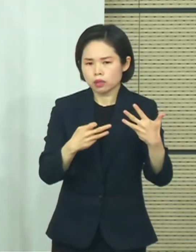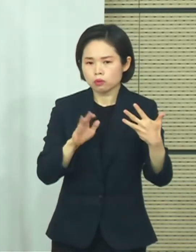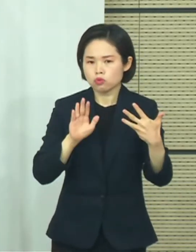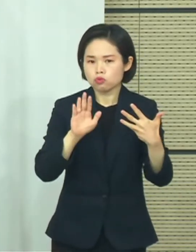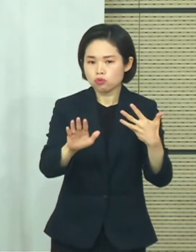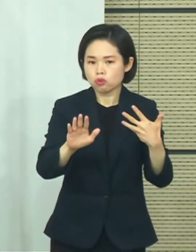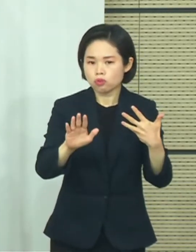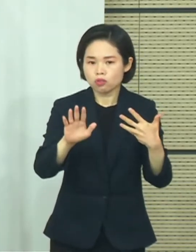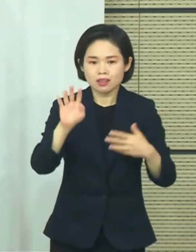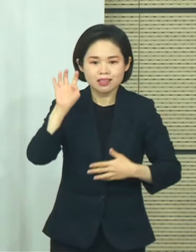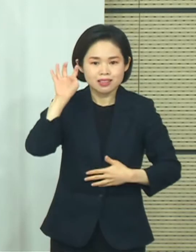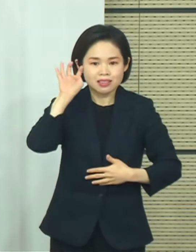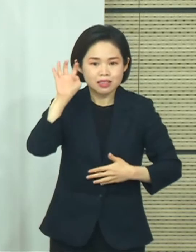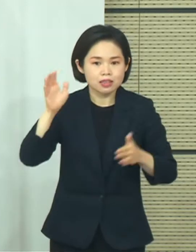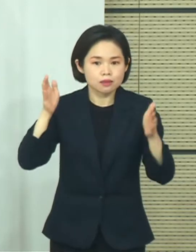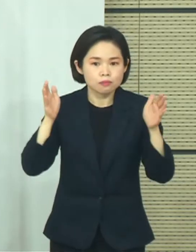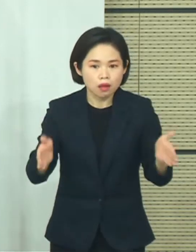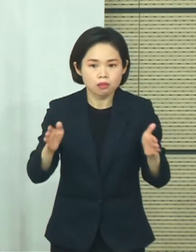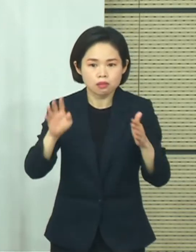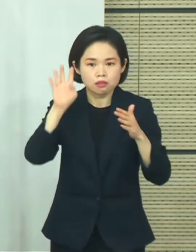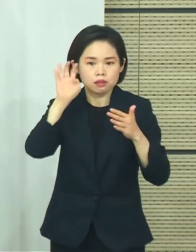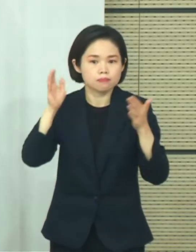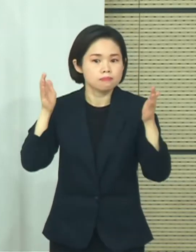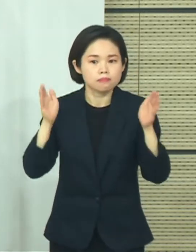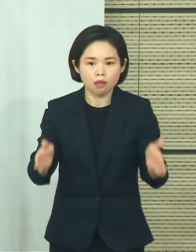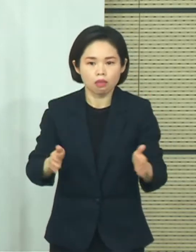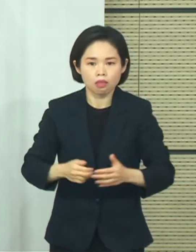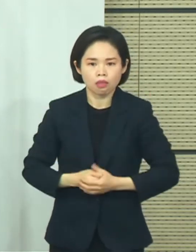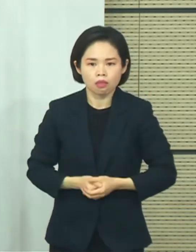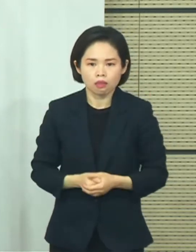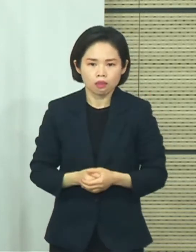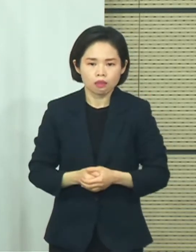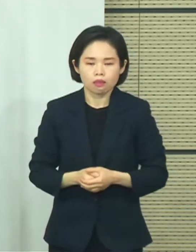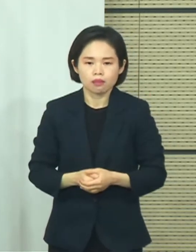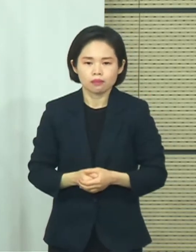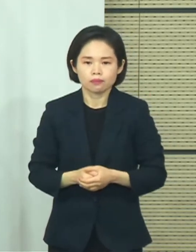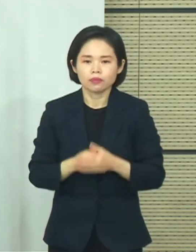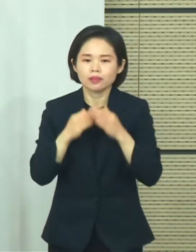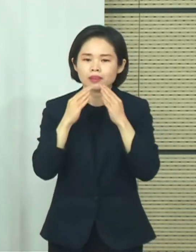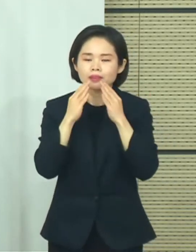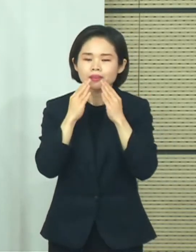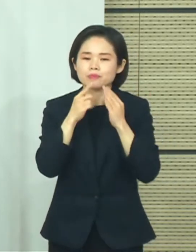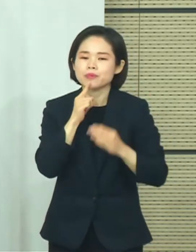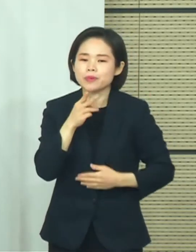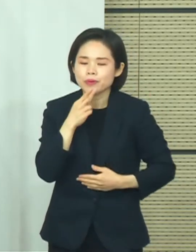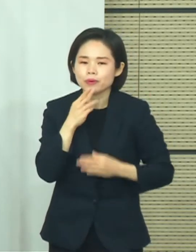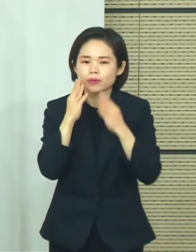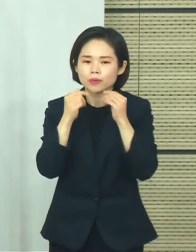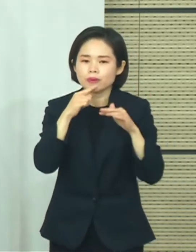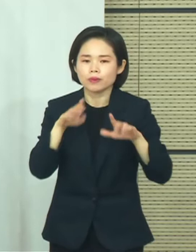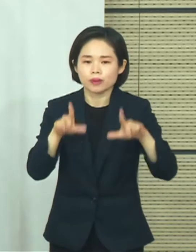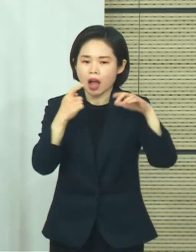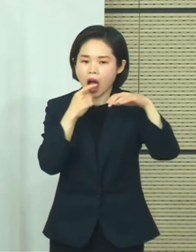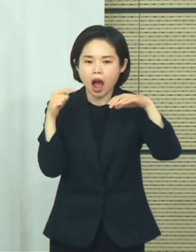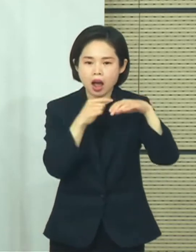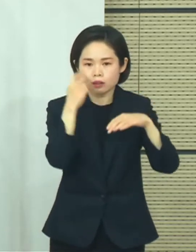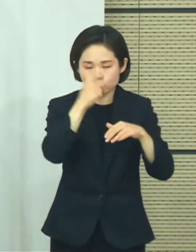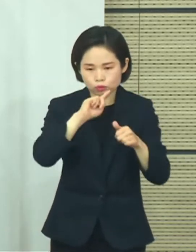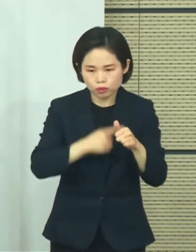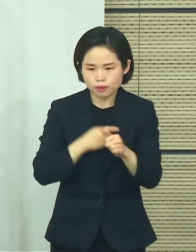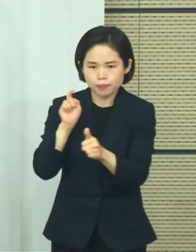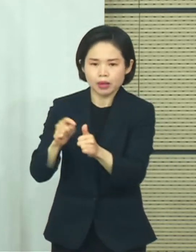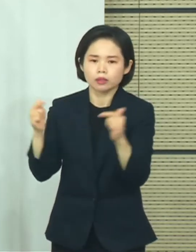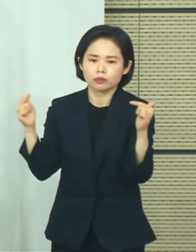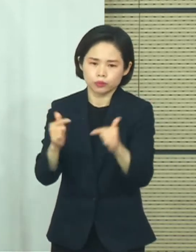이후로 약 40여일 만에 에 처음입니다 주말 금 사량 감소에 따른 영향도 있겠으나